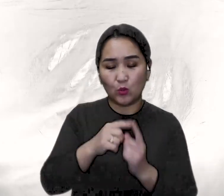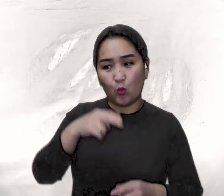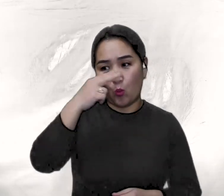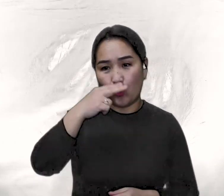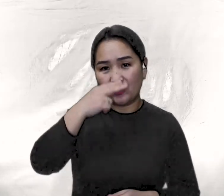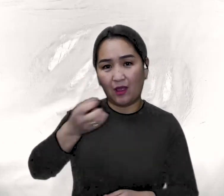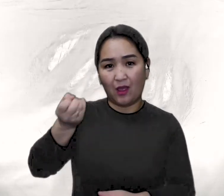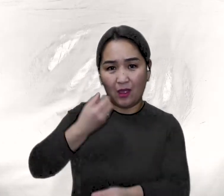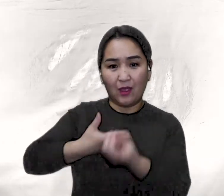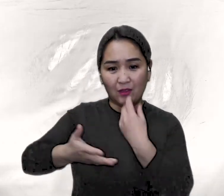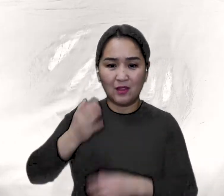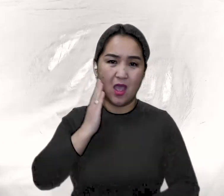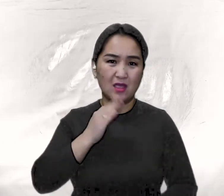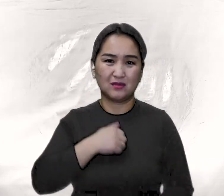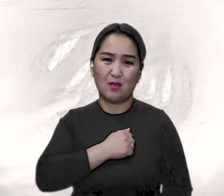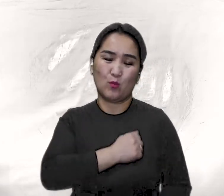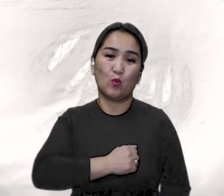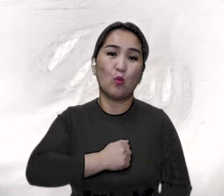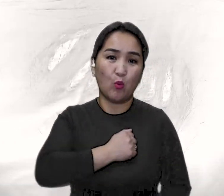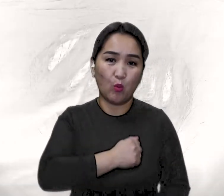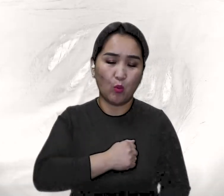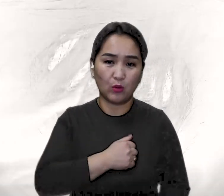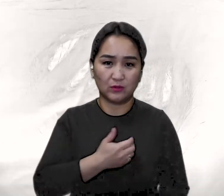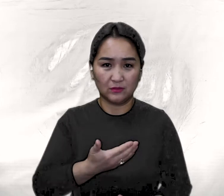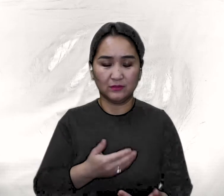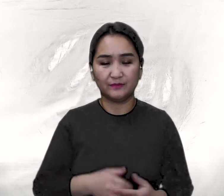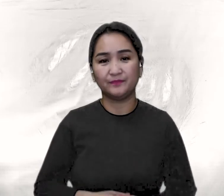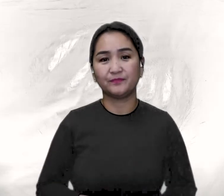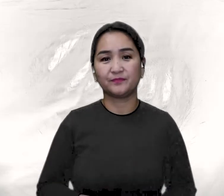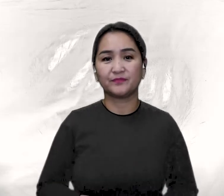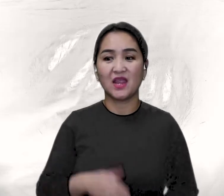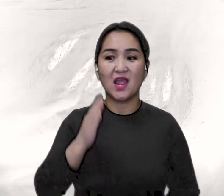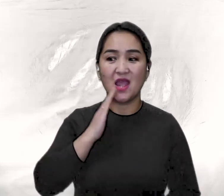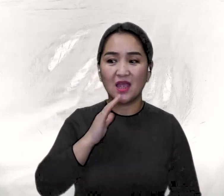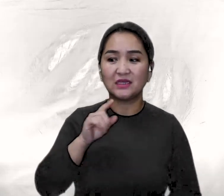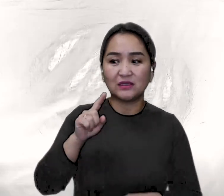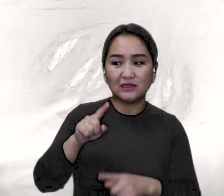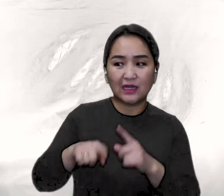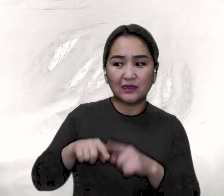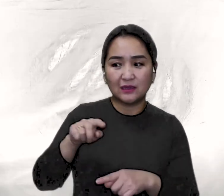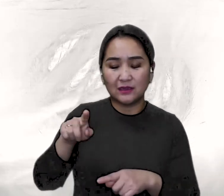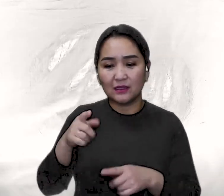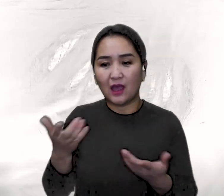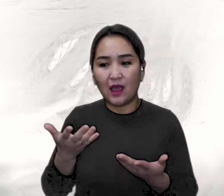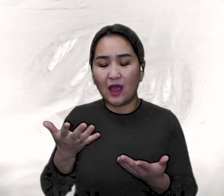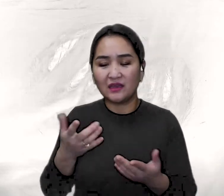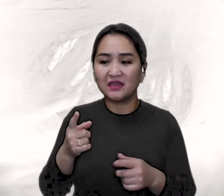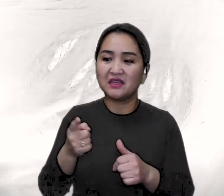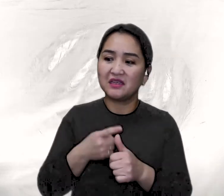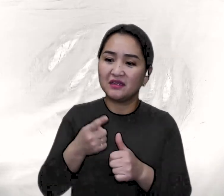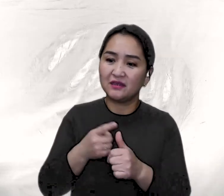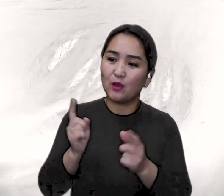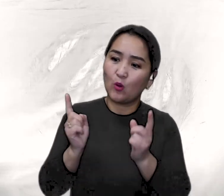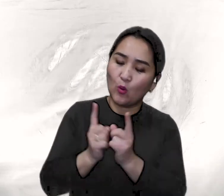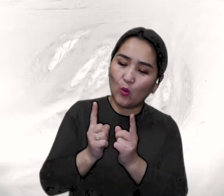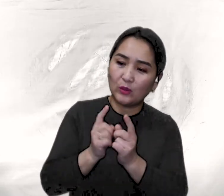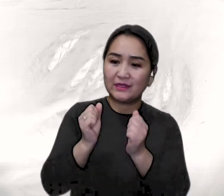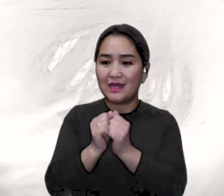ярьж яалчгүй мэдчихдэг. Хаагаар юу гэж яалтчгүй мэдчихдэг. Хинтээ яг нийлж нөхрлөөд байгаа мэдчихдэг